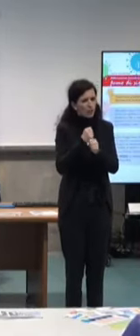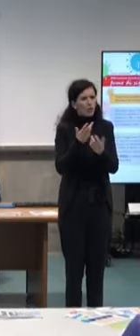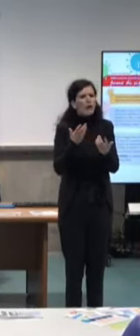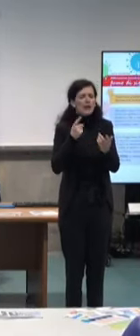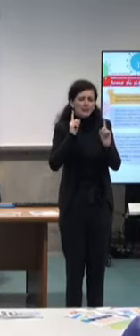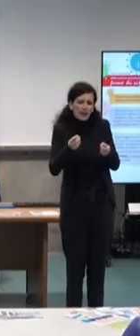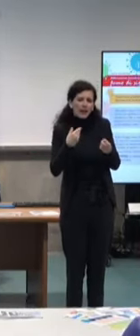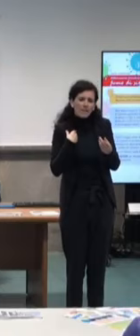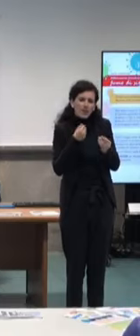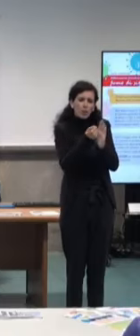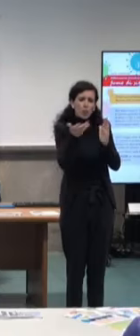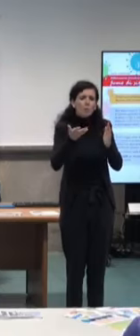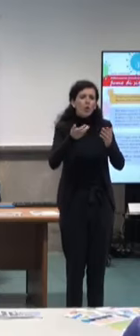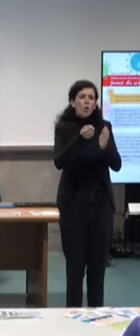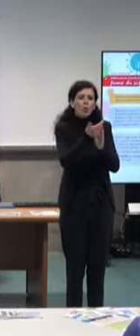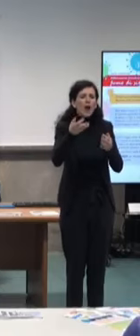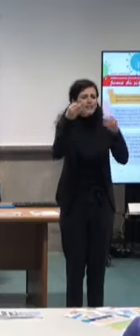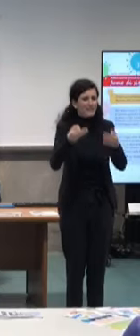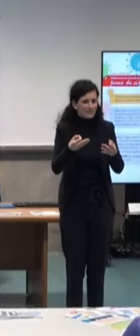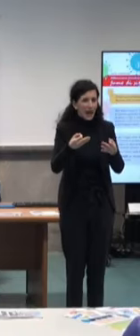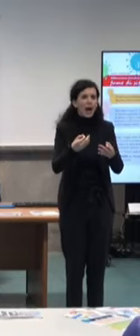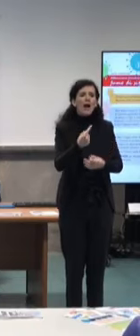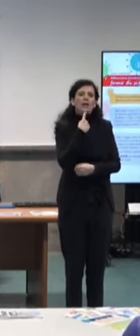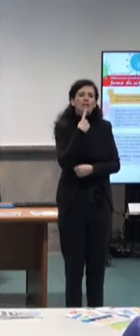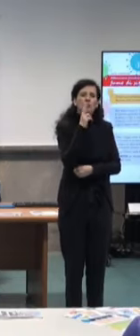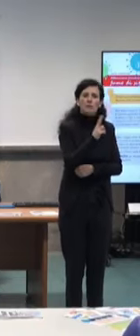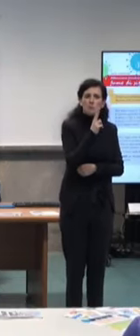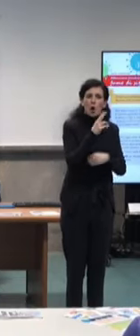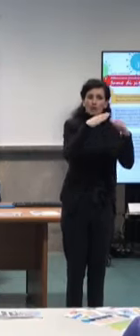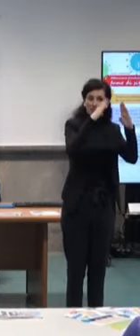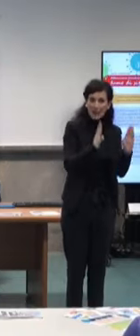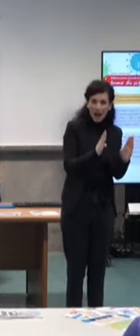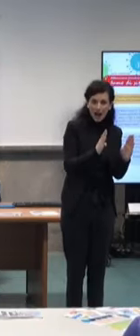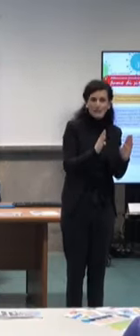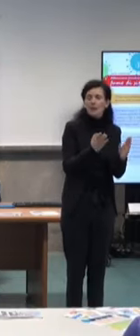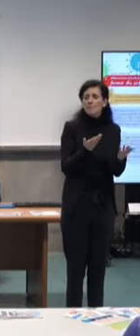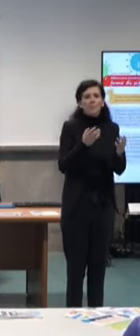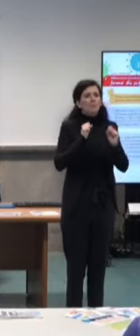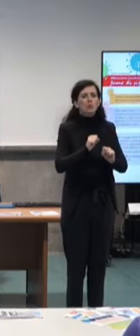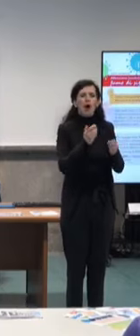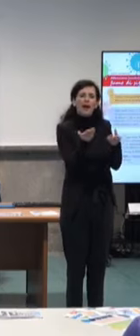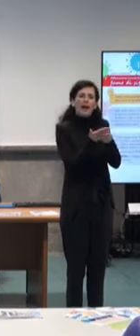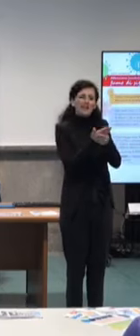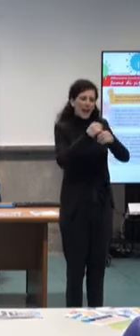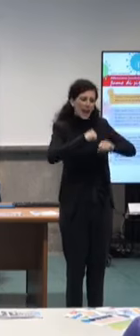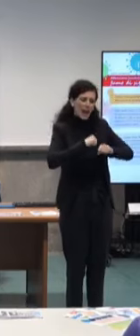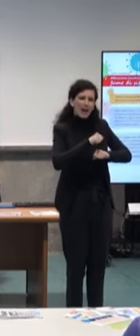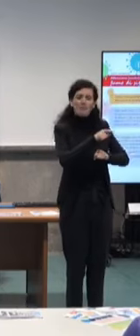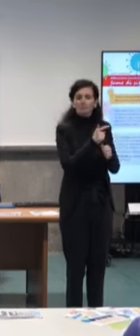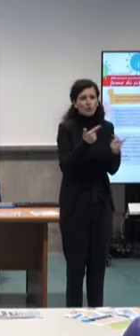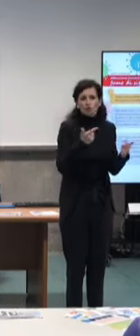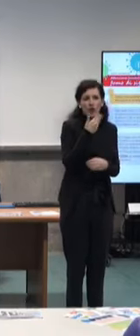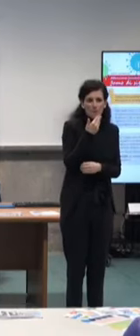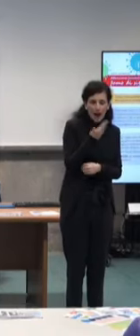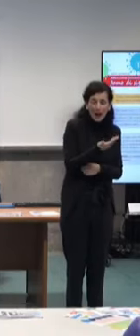dimensionale là dove i morti sono morti a casa e probabilmente non c'è una cartella clinica là dove sono